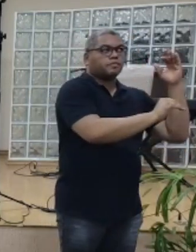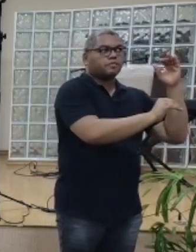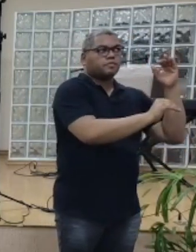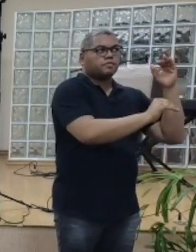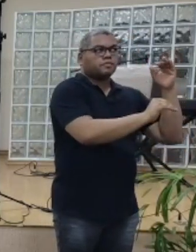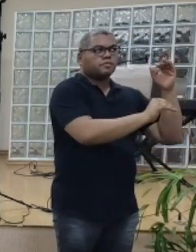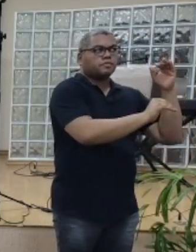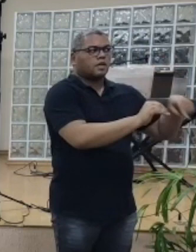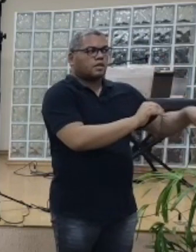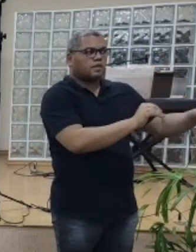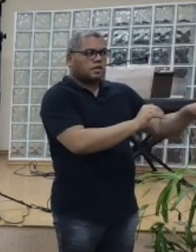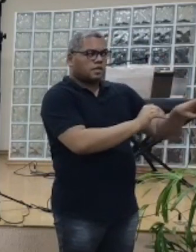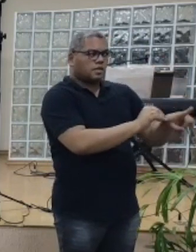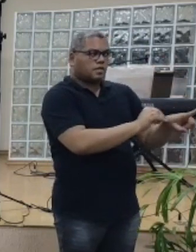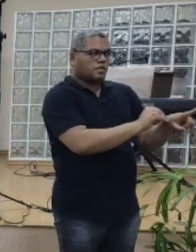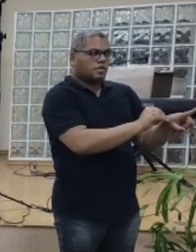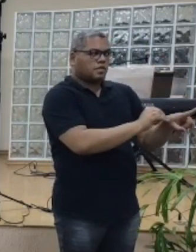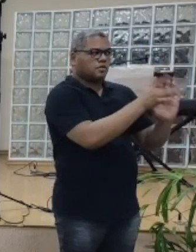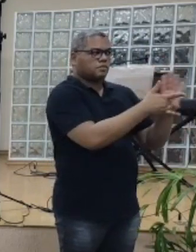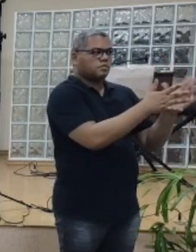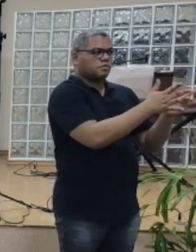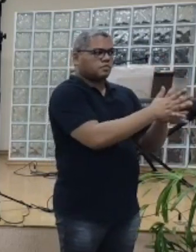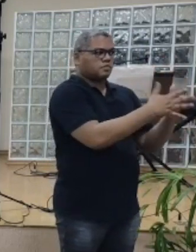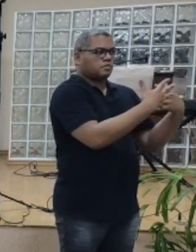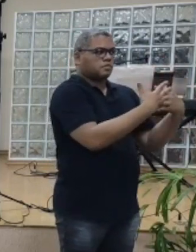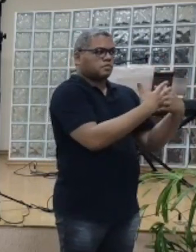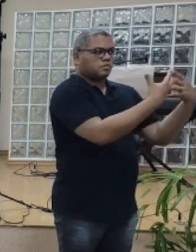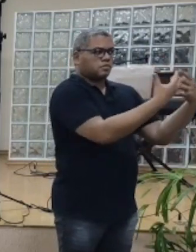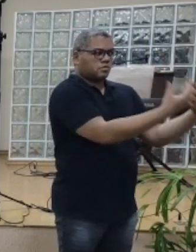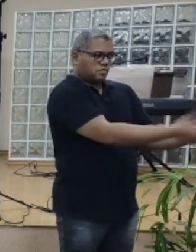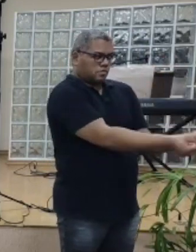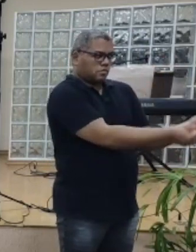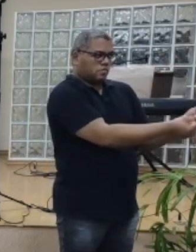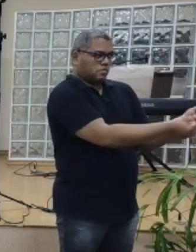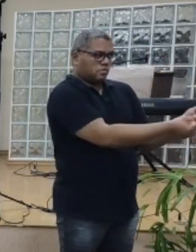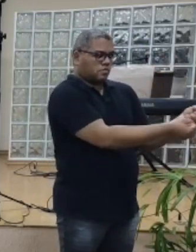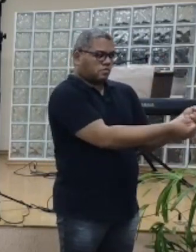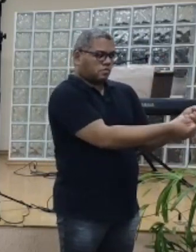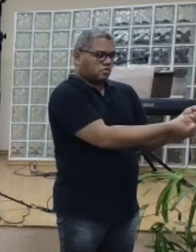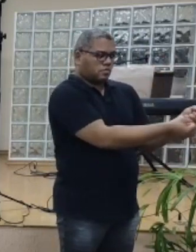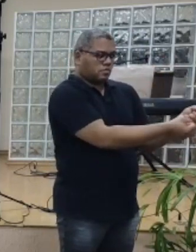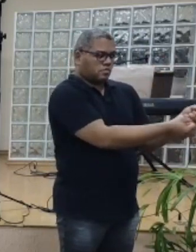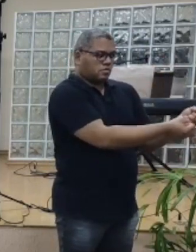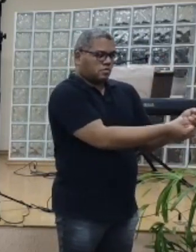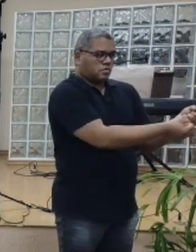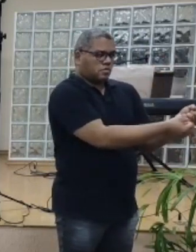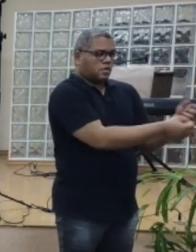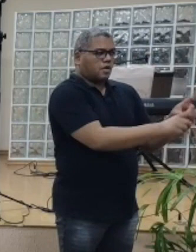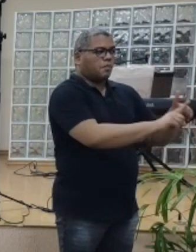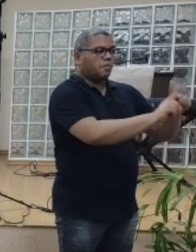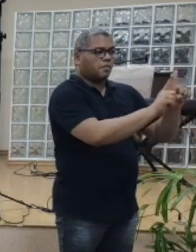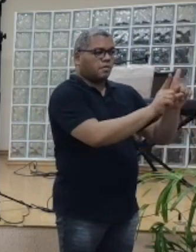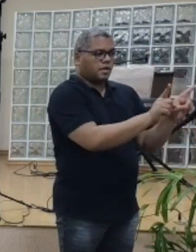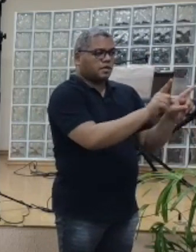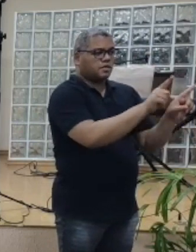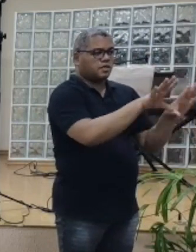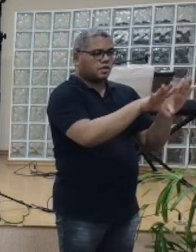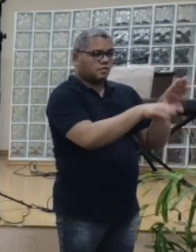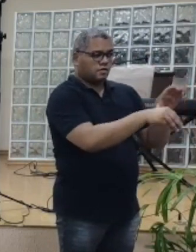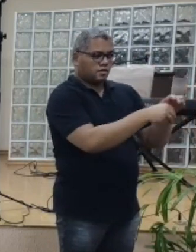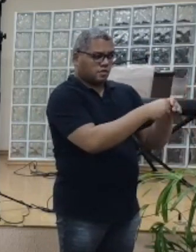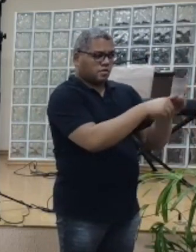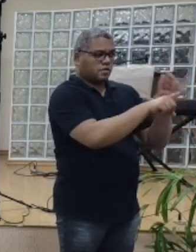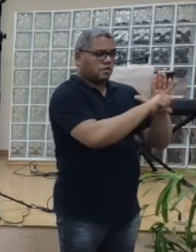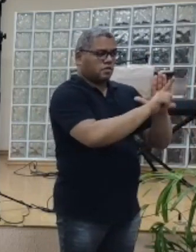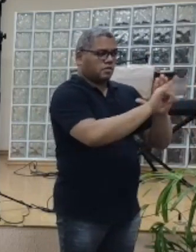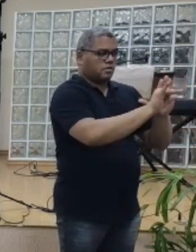daqueles convertidos a preceitos da Bíblia, da lei mosaica, e Lutero estava querendo que a